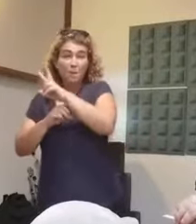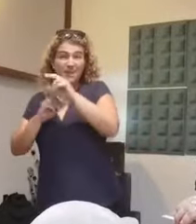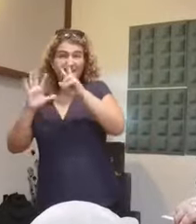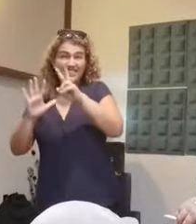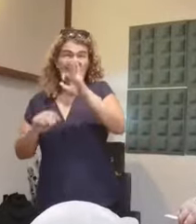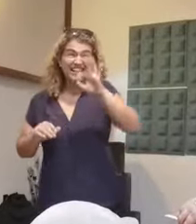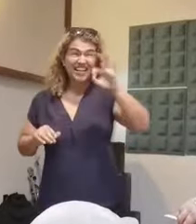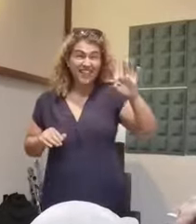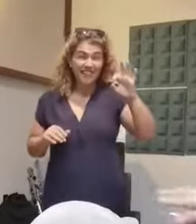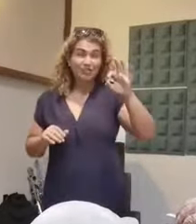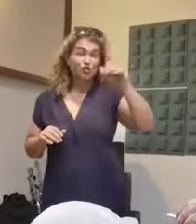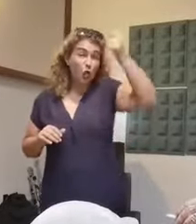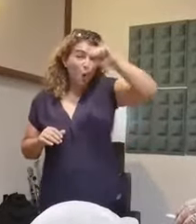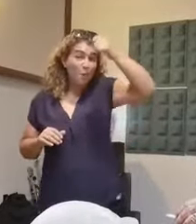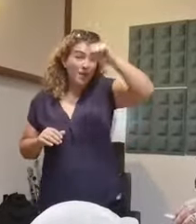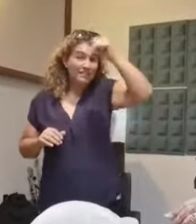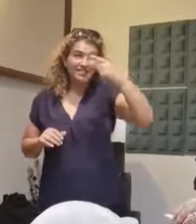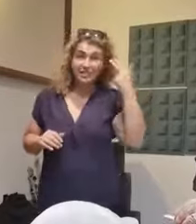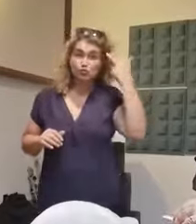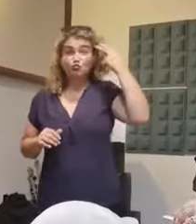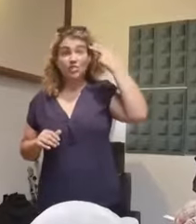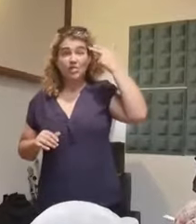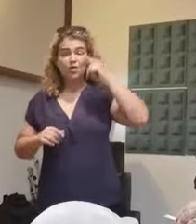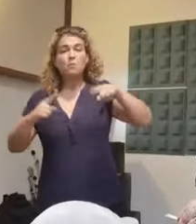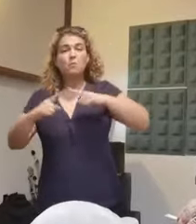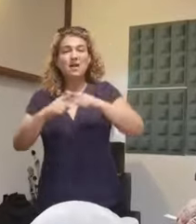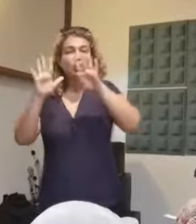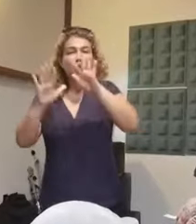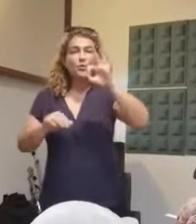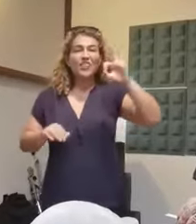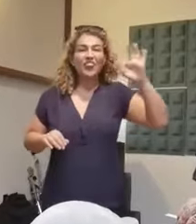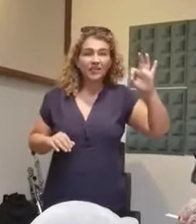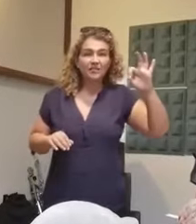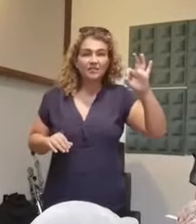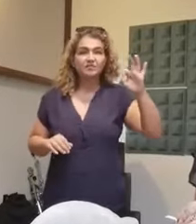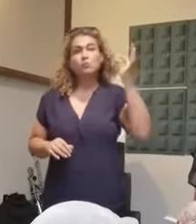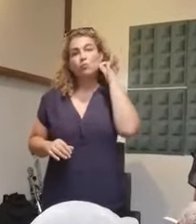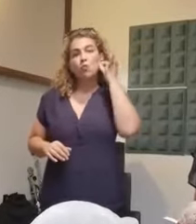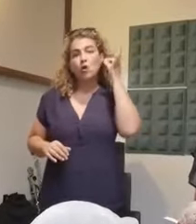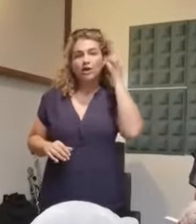2.700 hombres que se suicidaron y unas 900 mujeres.